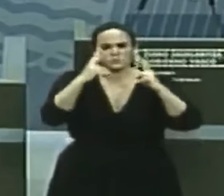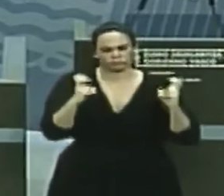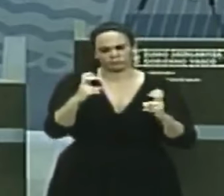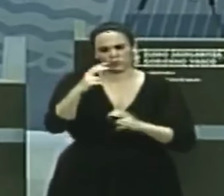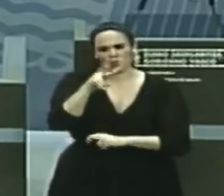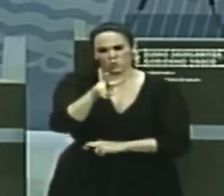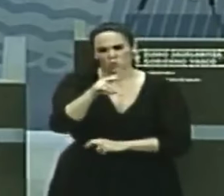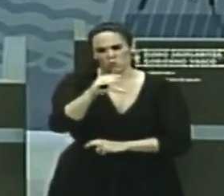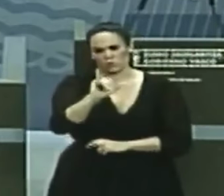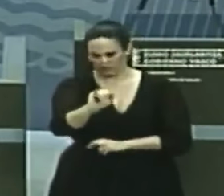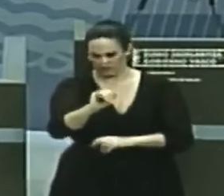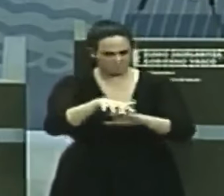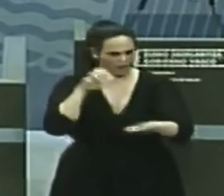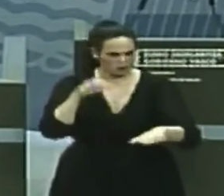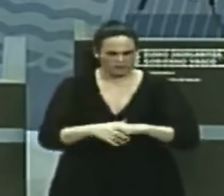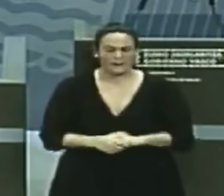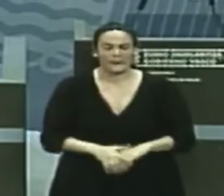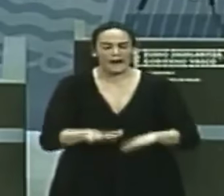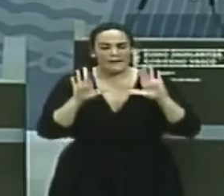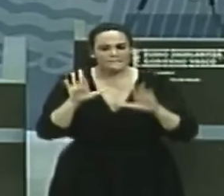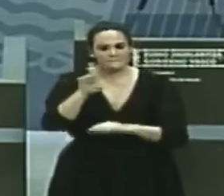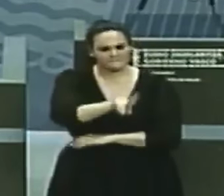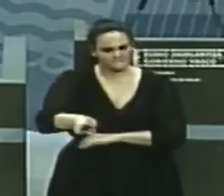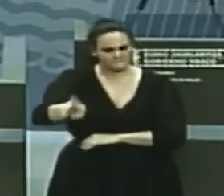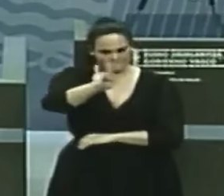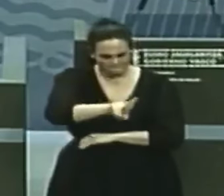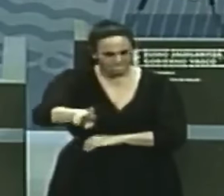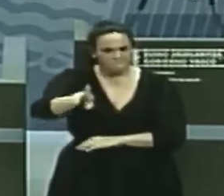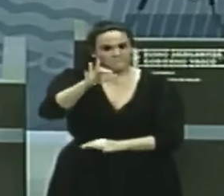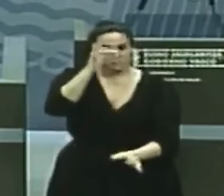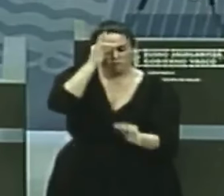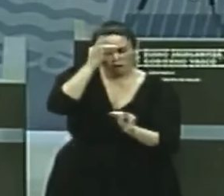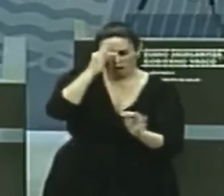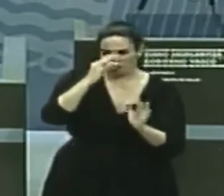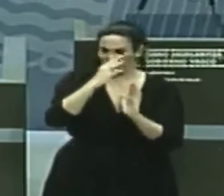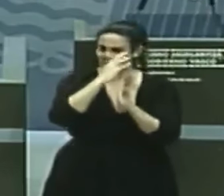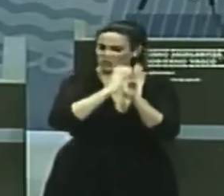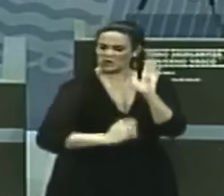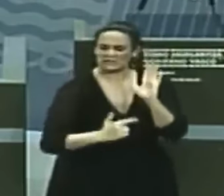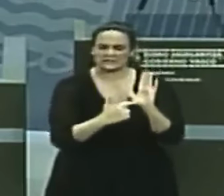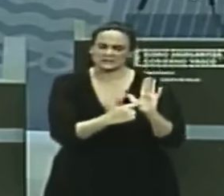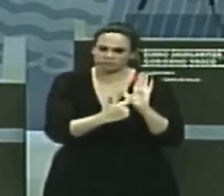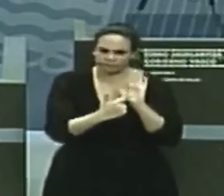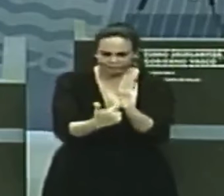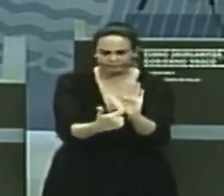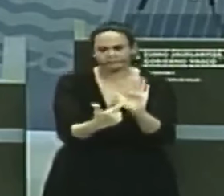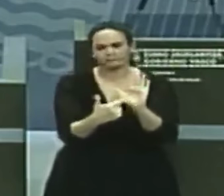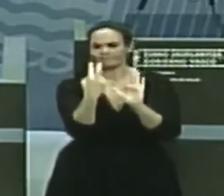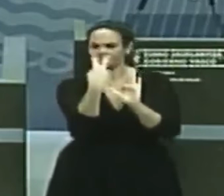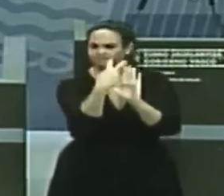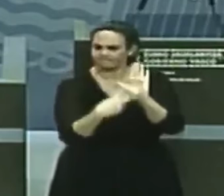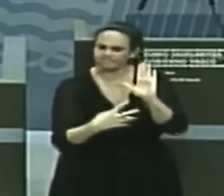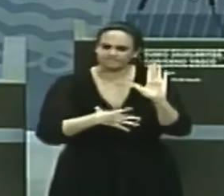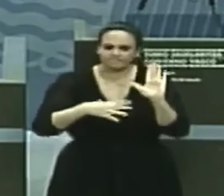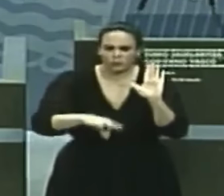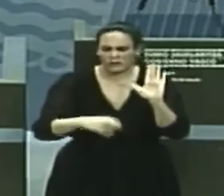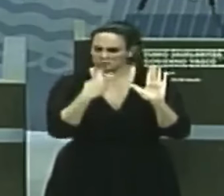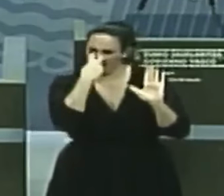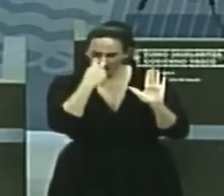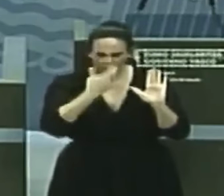nuestros cuidados intensivos pero insisto les remito a este boletín informativo que yo creo que es realmente información